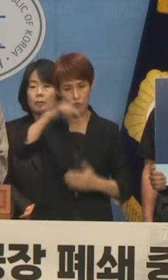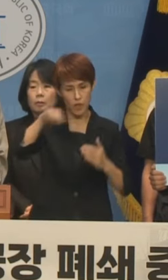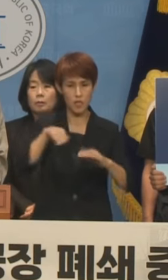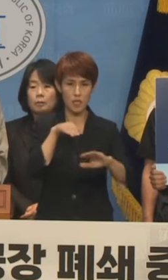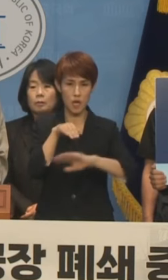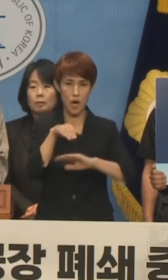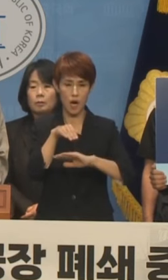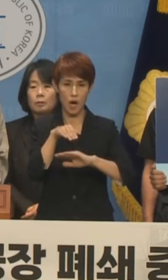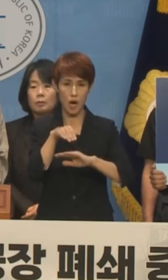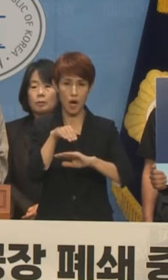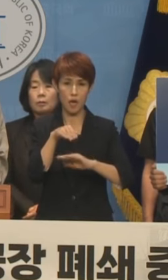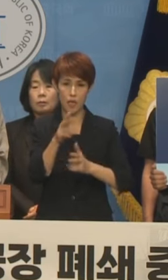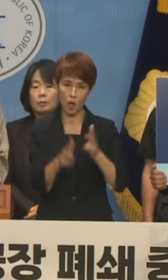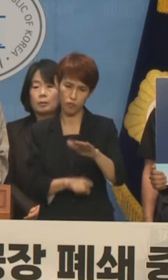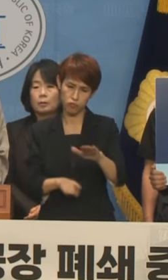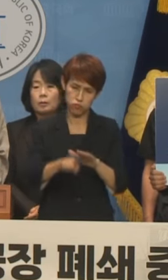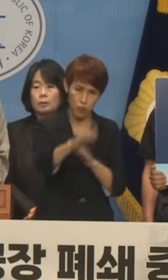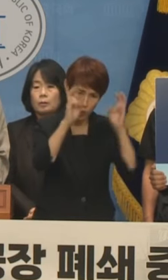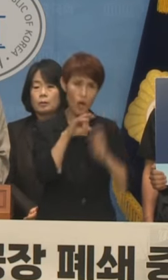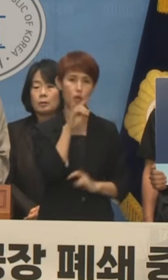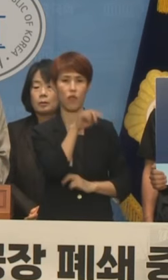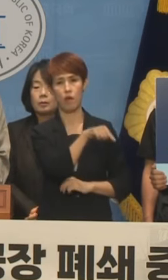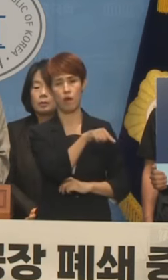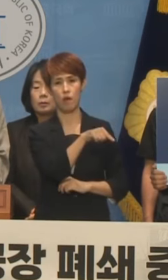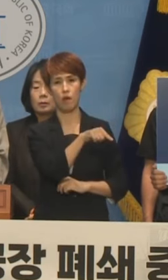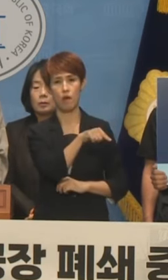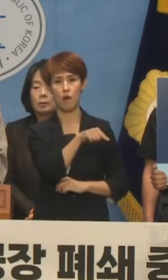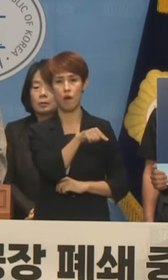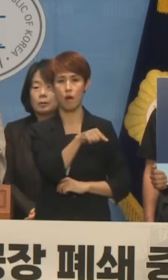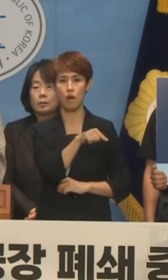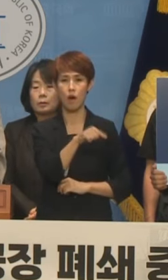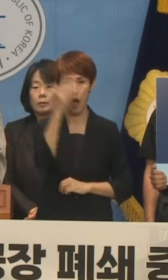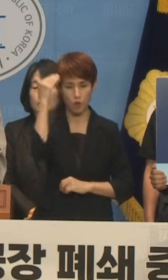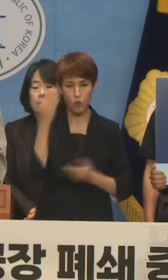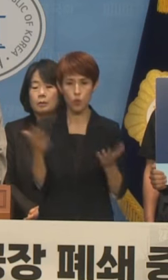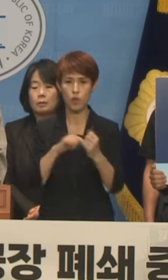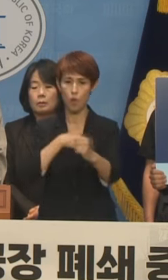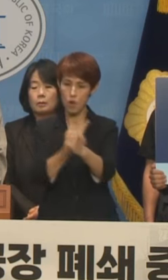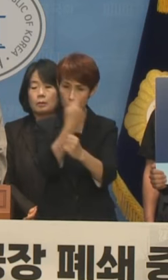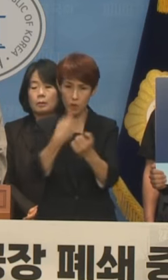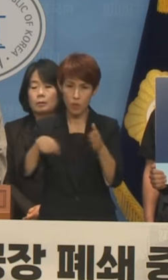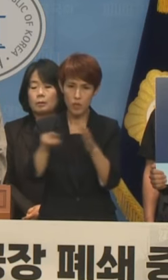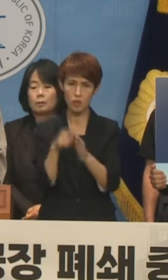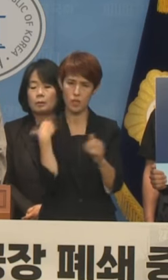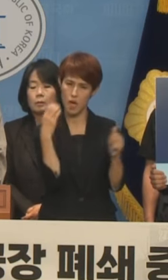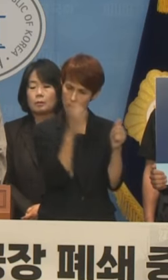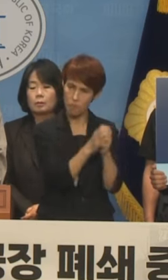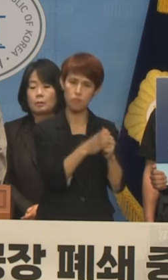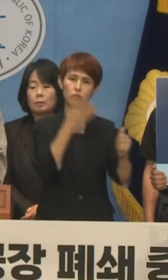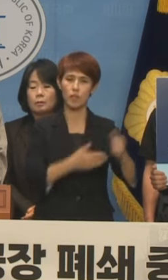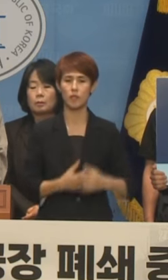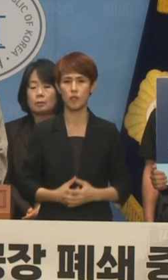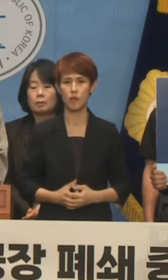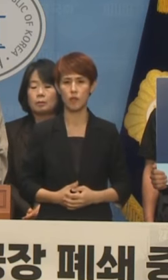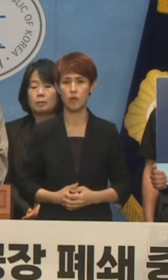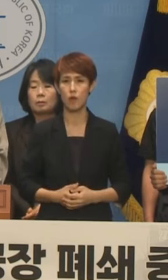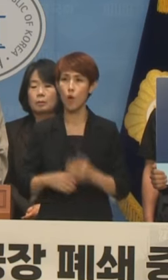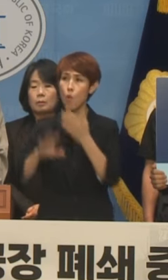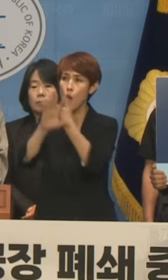산업을 선도하는 기업으로서 협력사의 한국 노동자 권리 보장을 위한 책임 있는 역할을 당부한다.